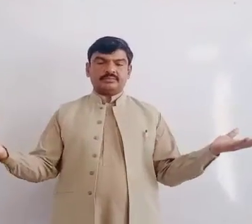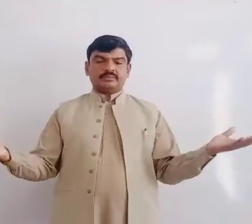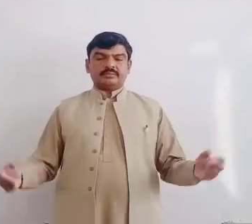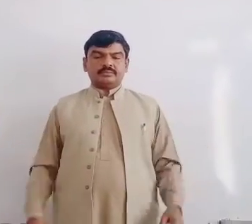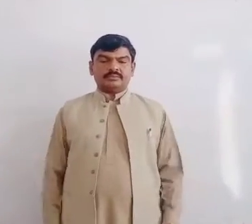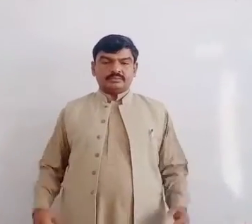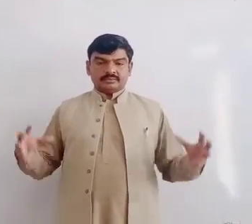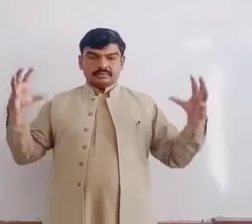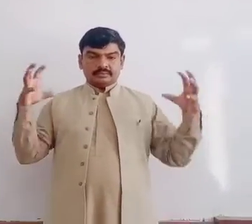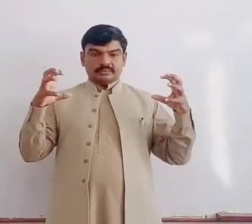ठोस,